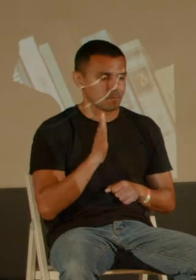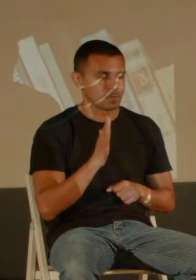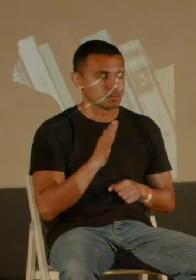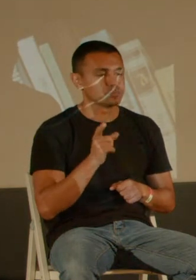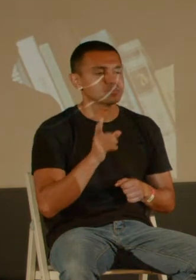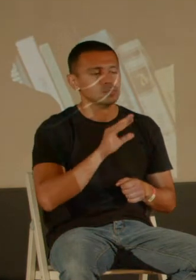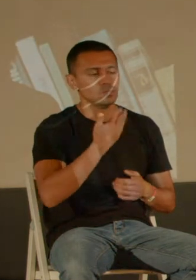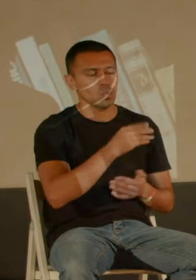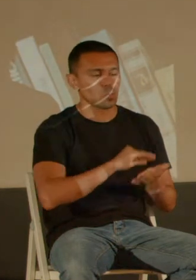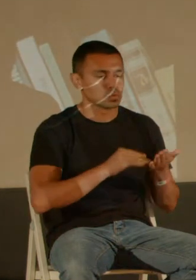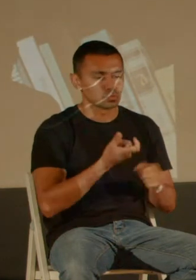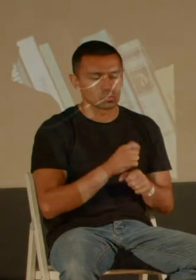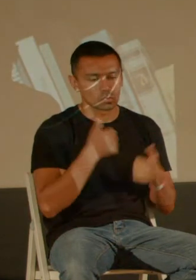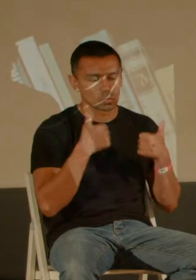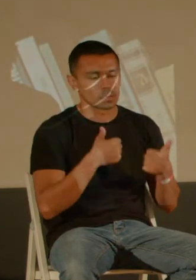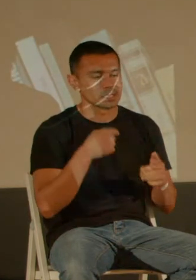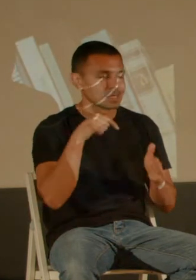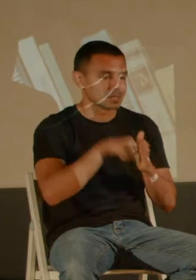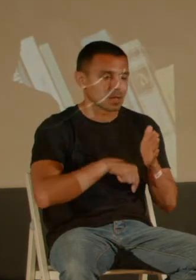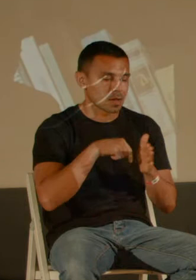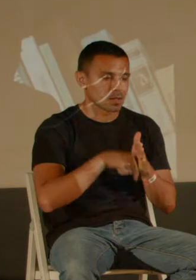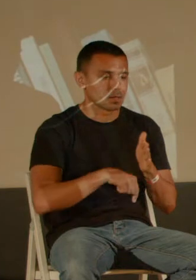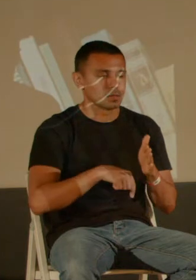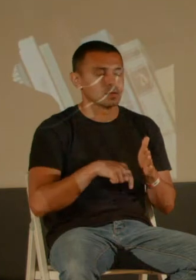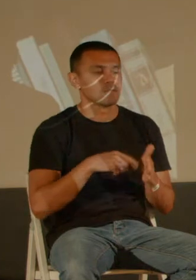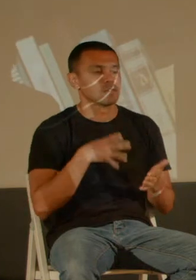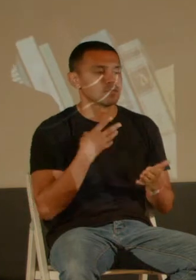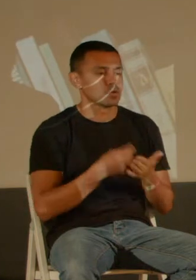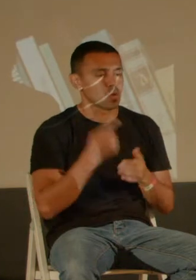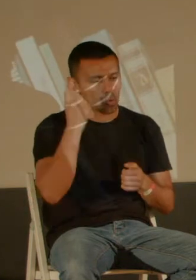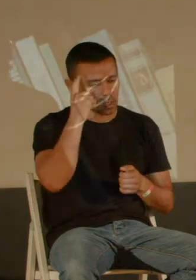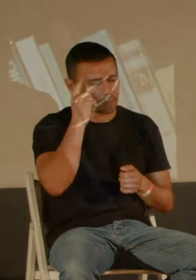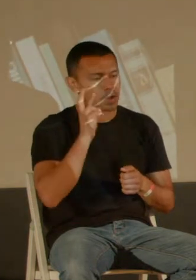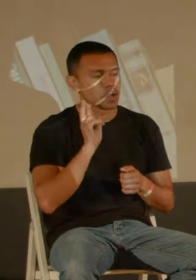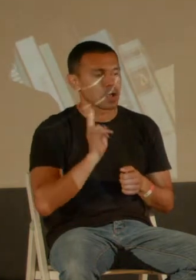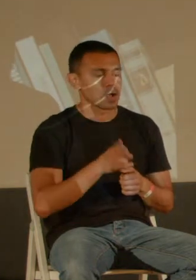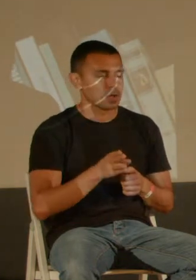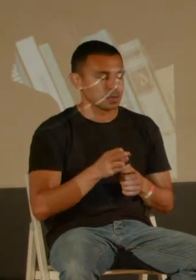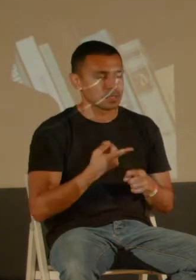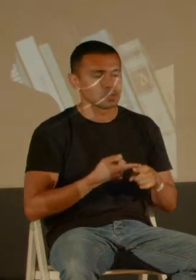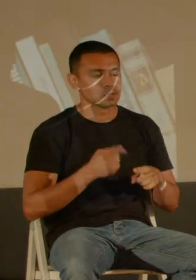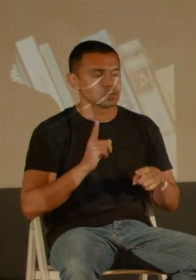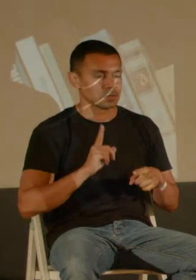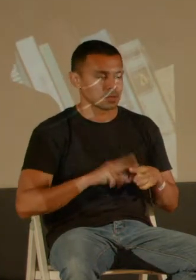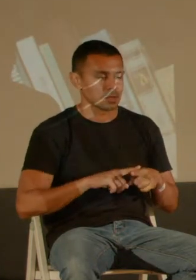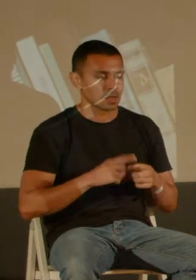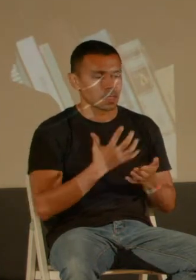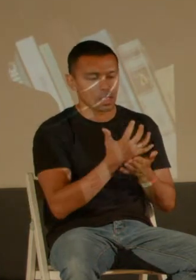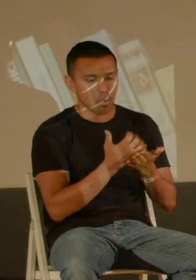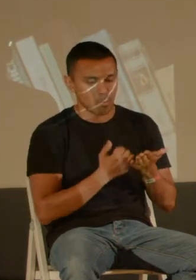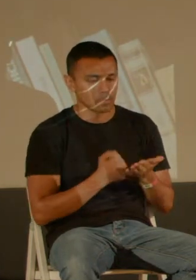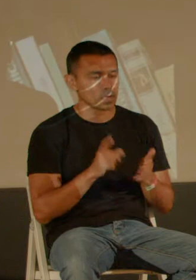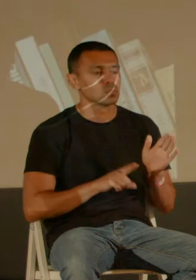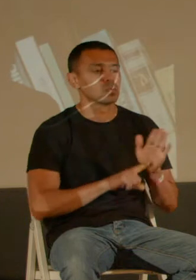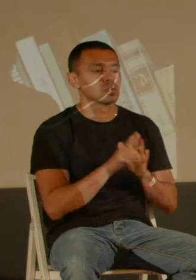Вона описує дуже добре зсередини, з своєї голови, як це накопичувалося,